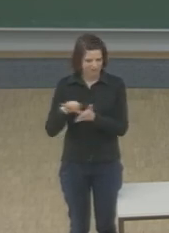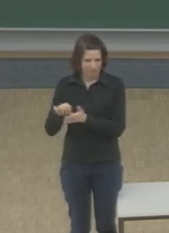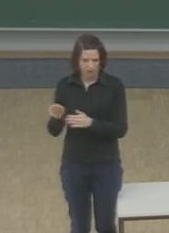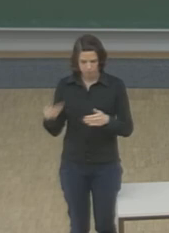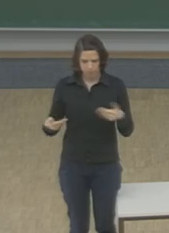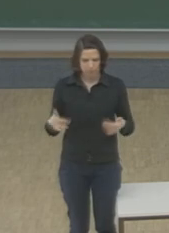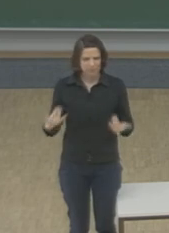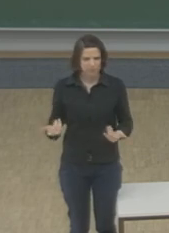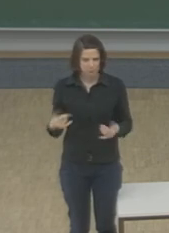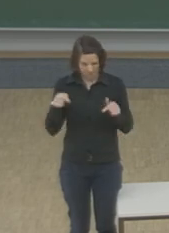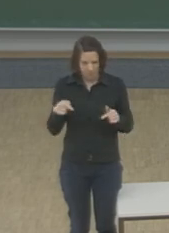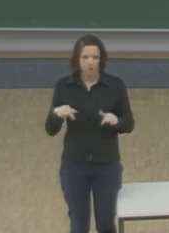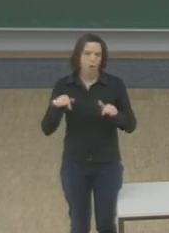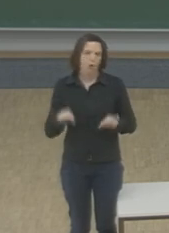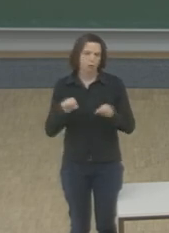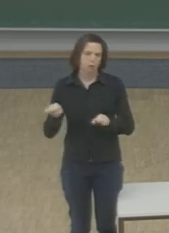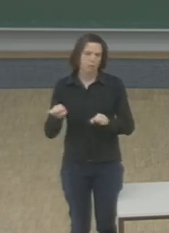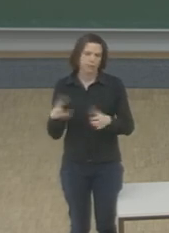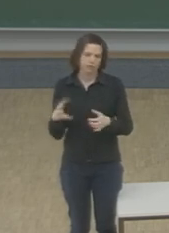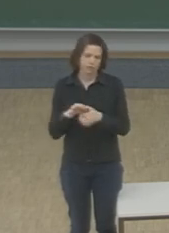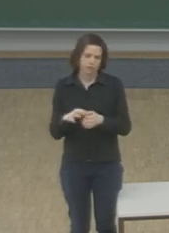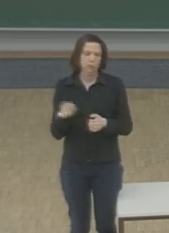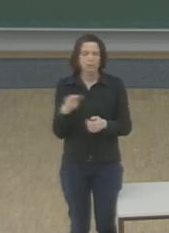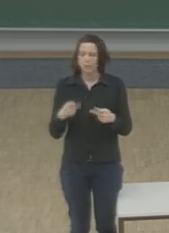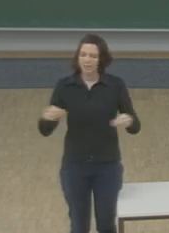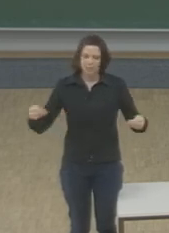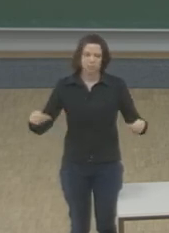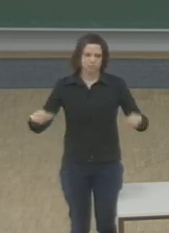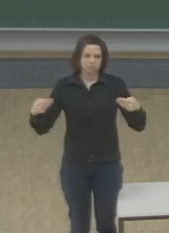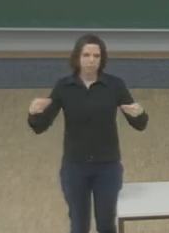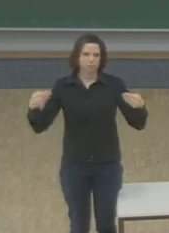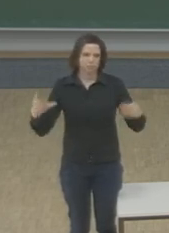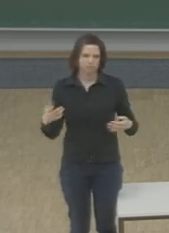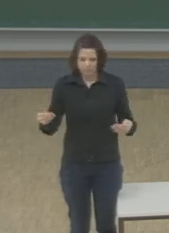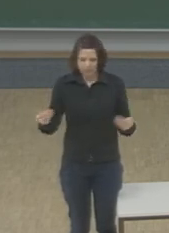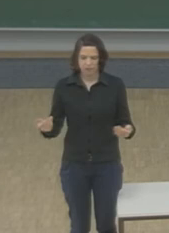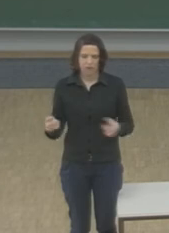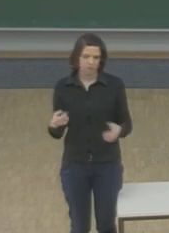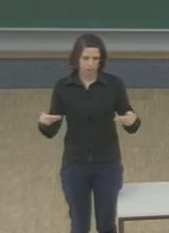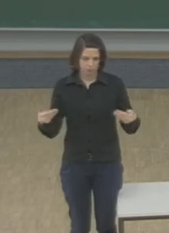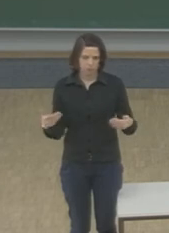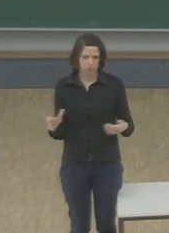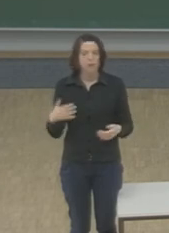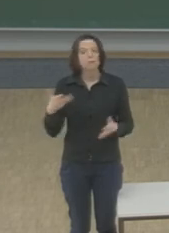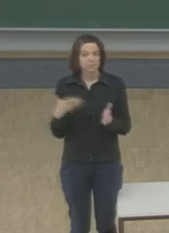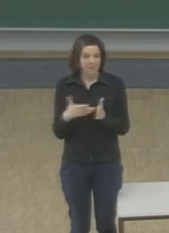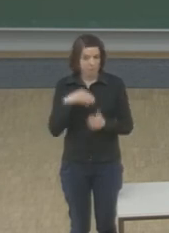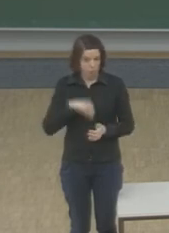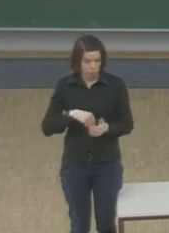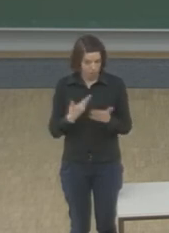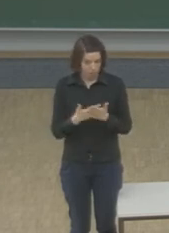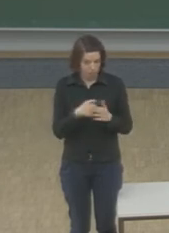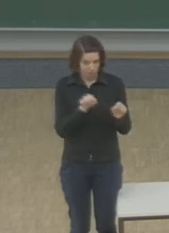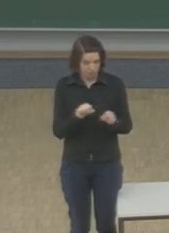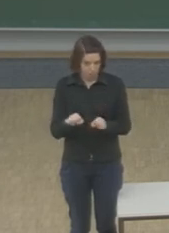Kompetenzbegriff hervorgegangen ist, sich antipodisch gegenüberstehen. Das, was in der Testpsychologie Kompetenz heißt, wäre